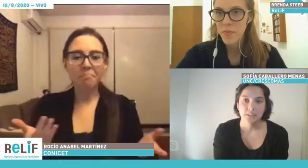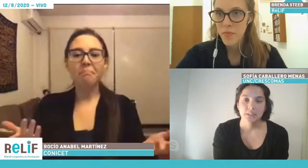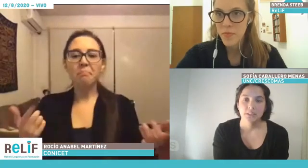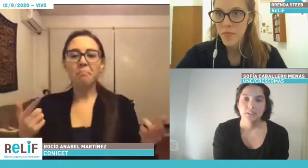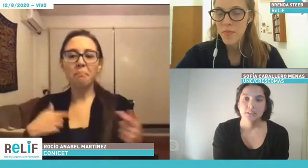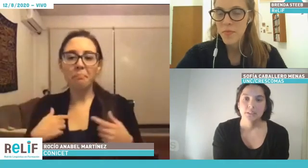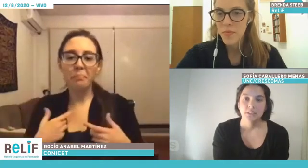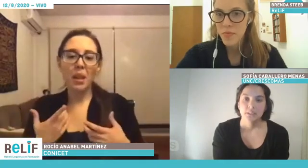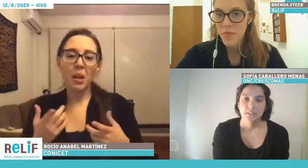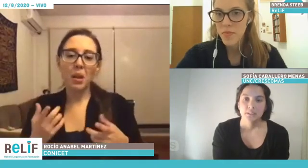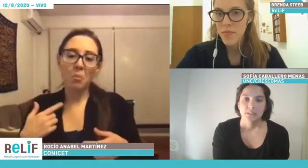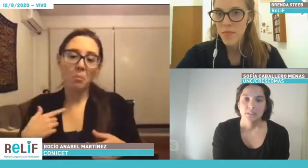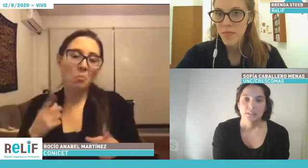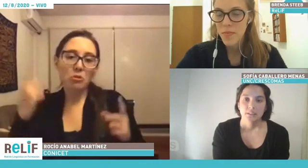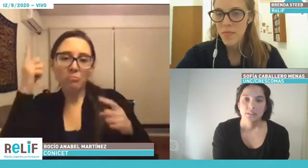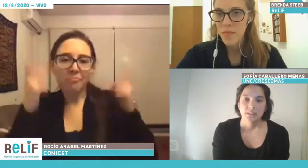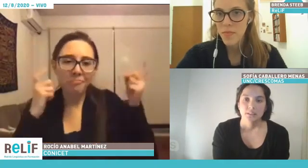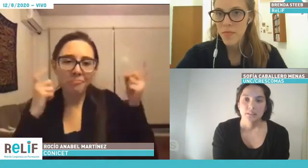montón.